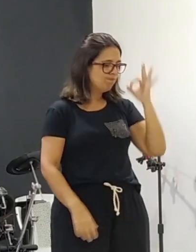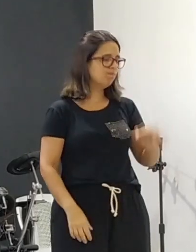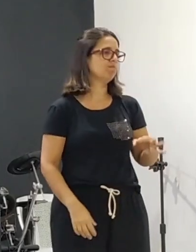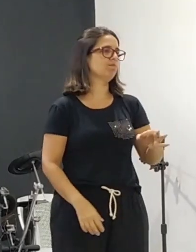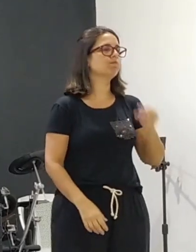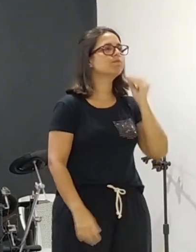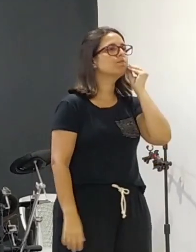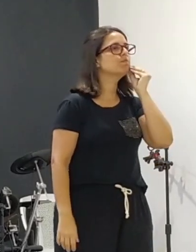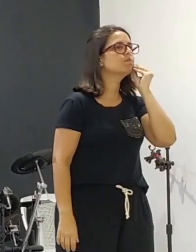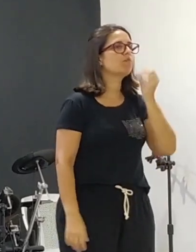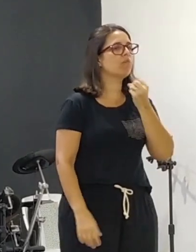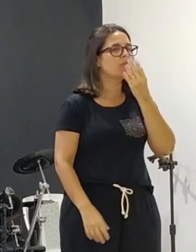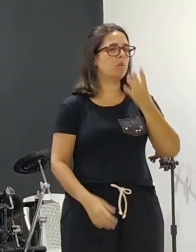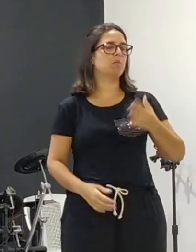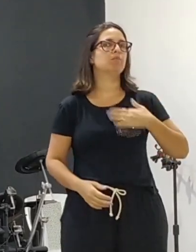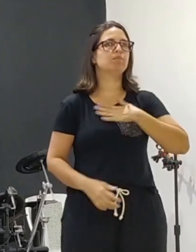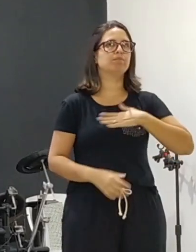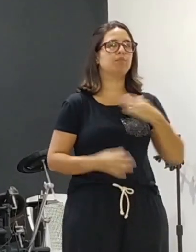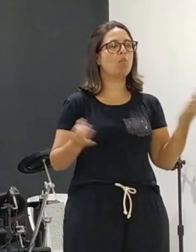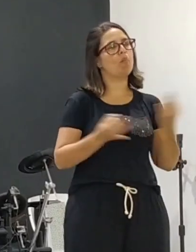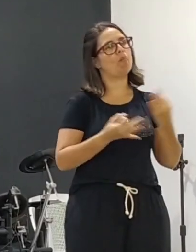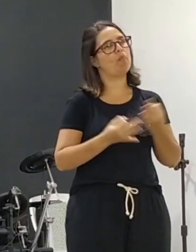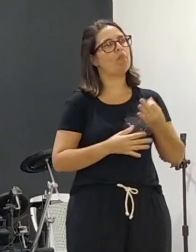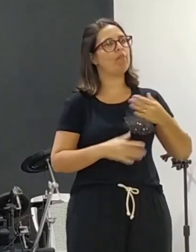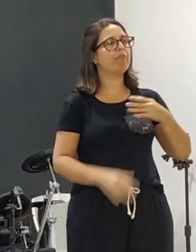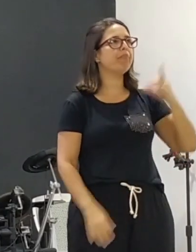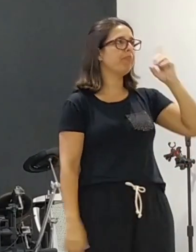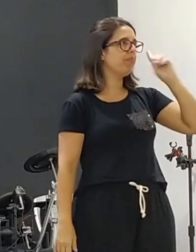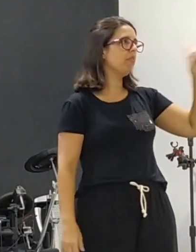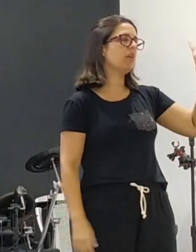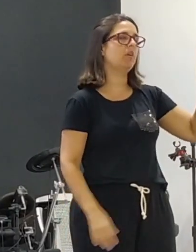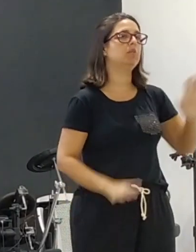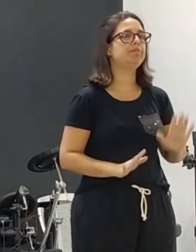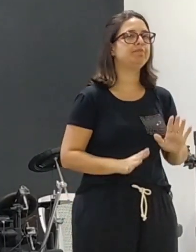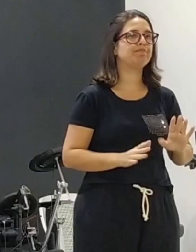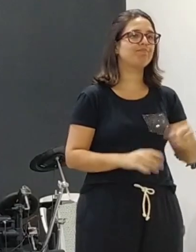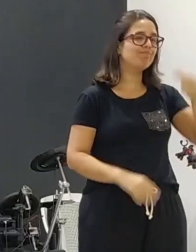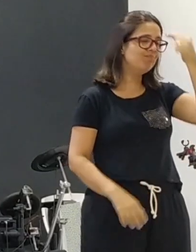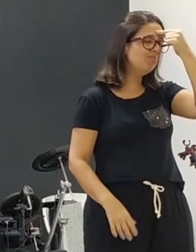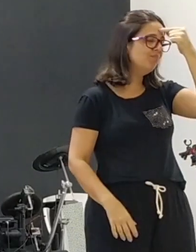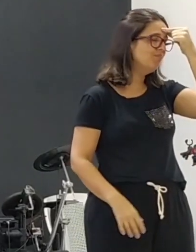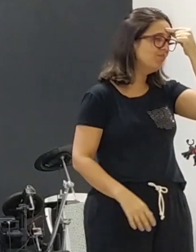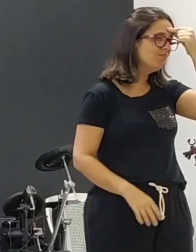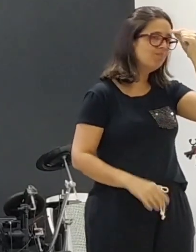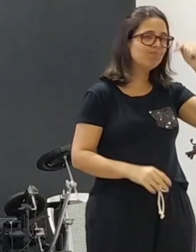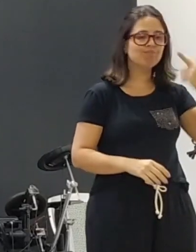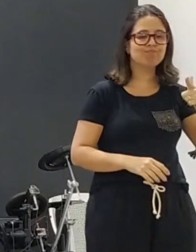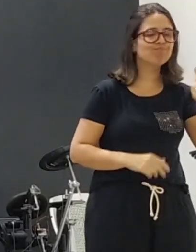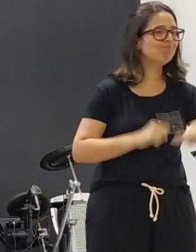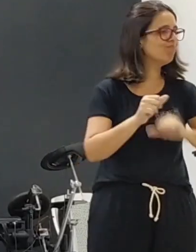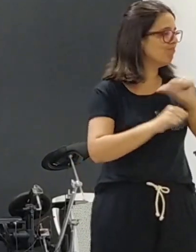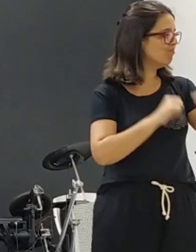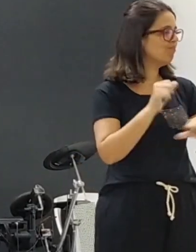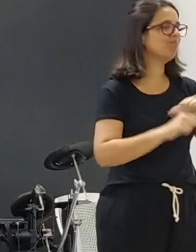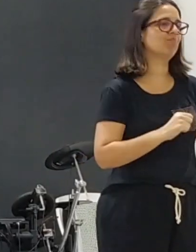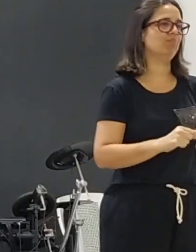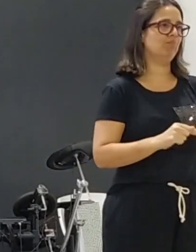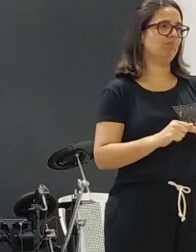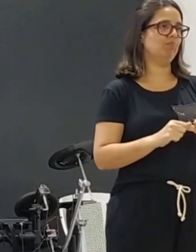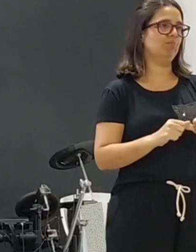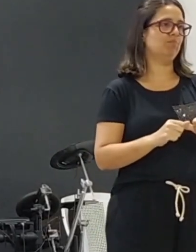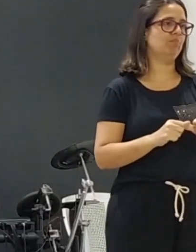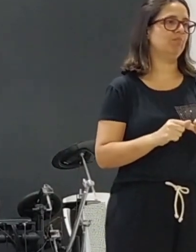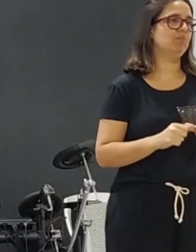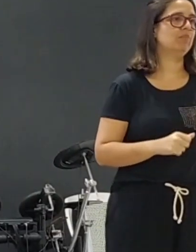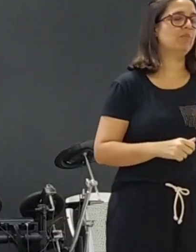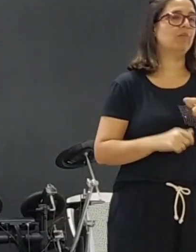para experimentar a boa, agradável e perfeita vontade de Deus. Mas enquanto a nossa mente não é transformada, a